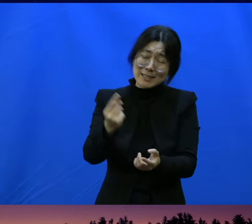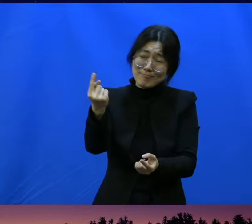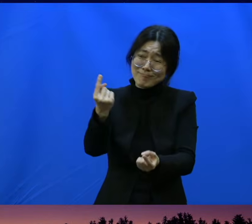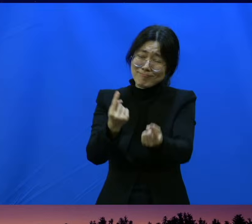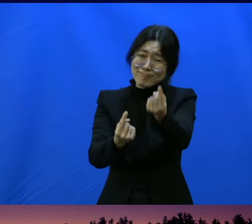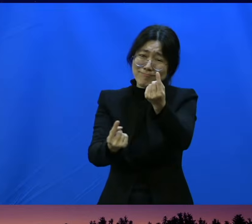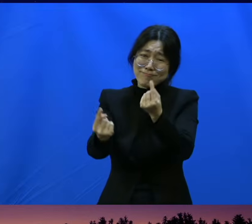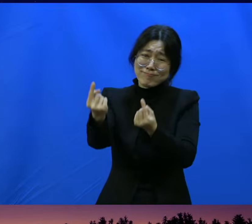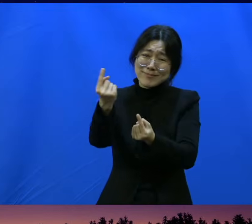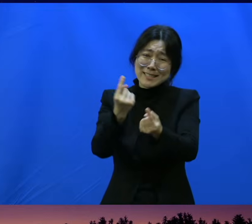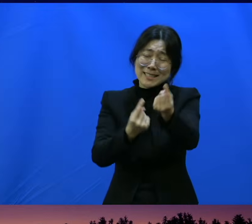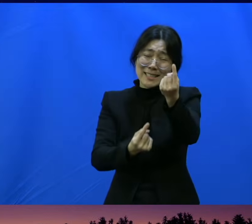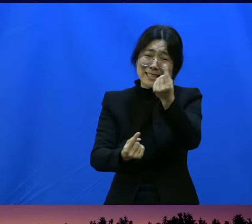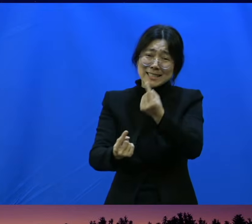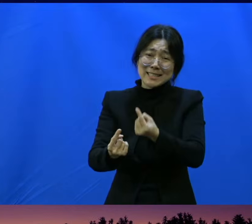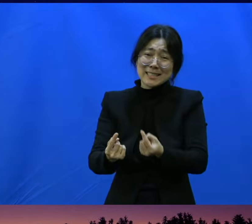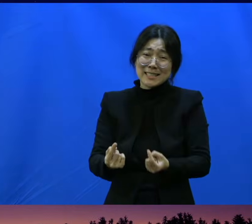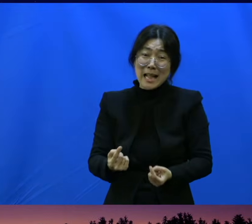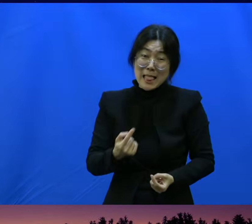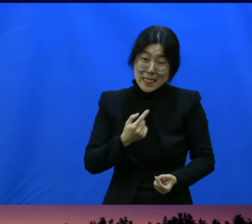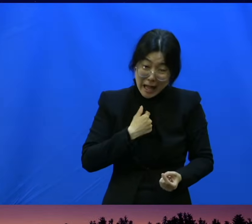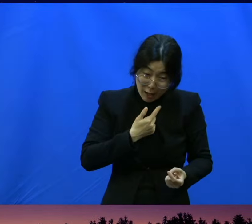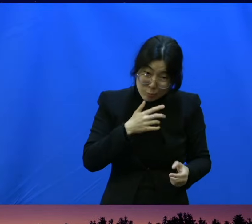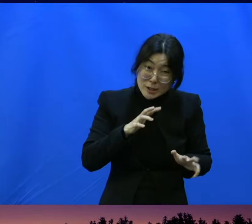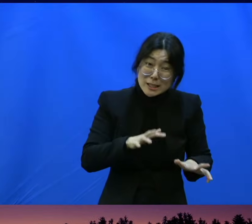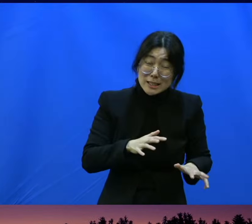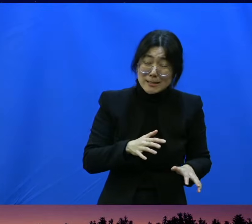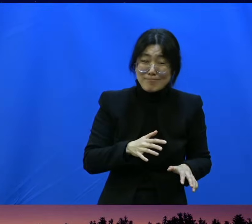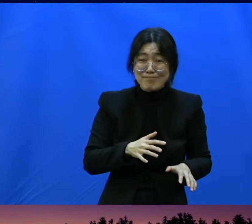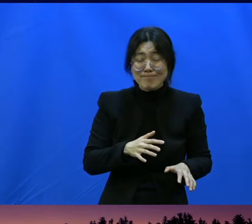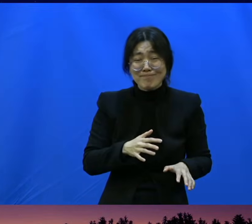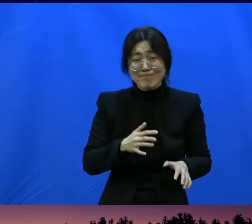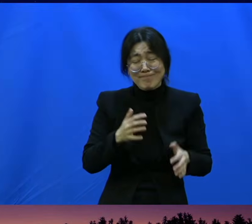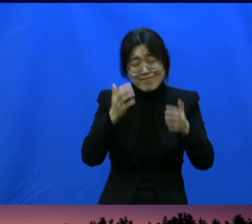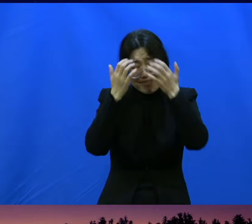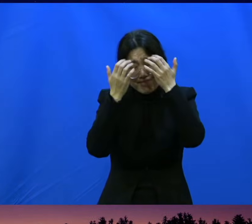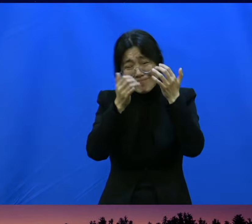여러분, 총체적인 문제예요. 연약한 사람들, 도망자들이에요.